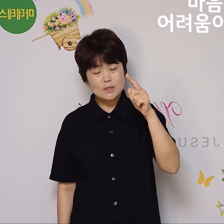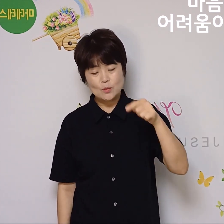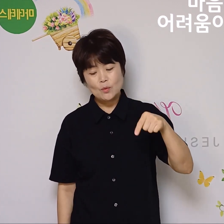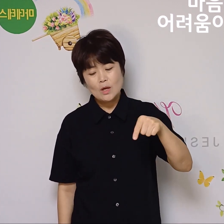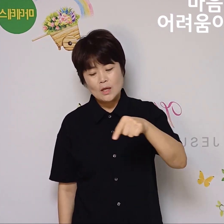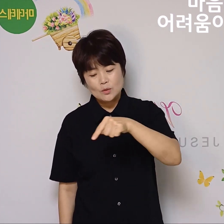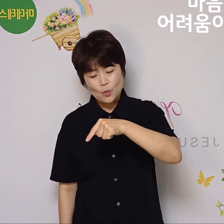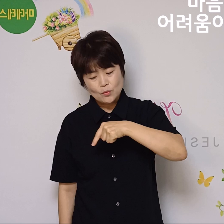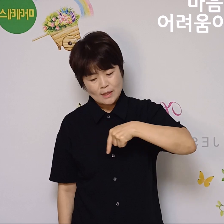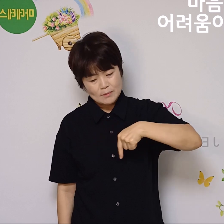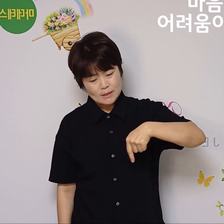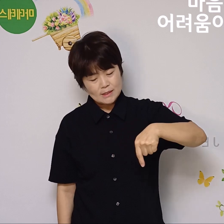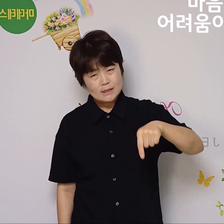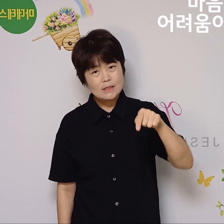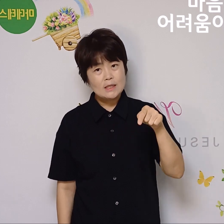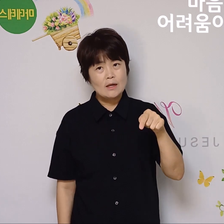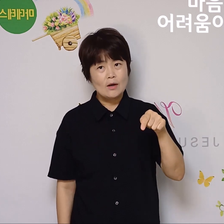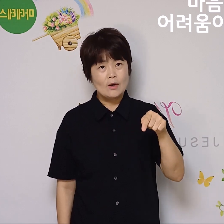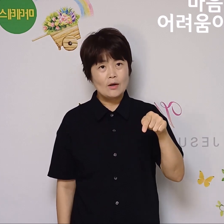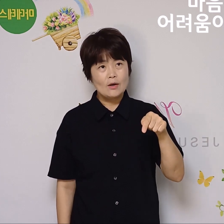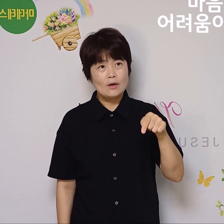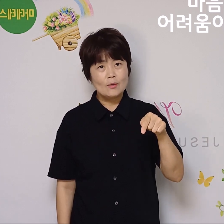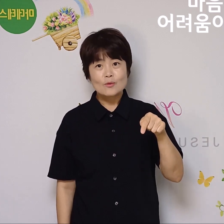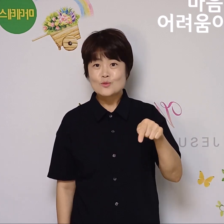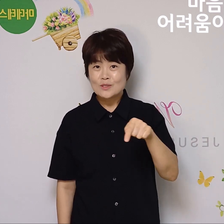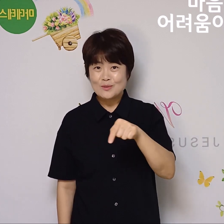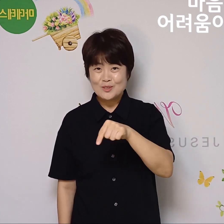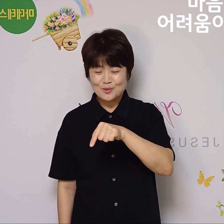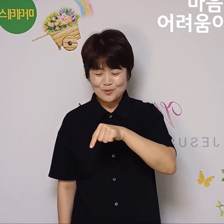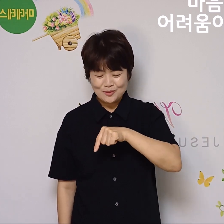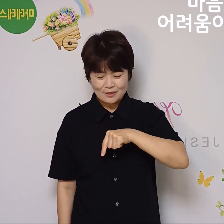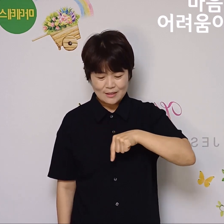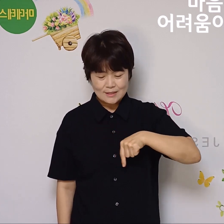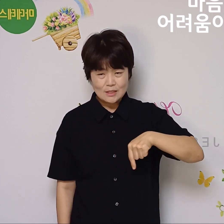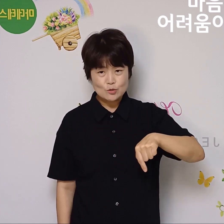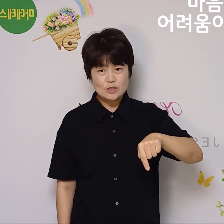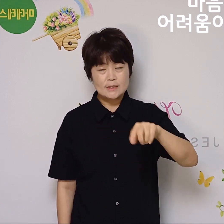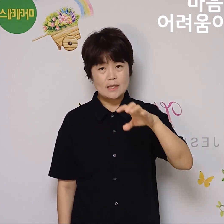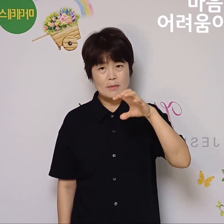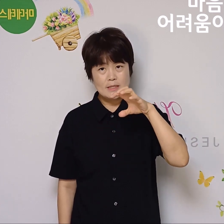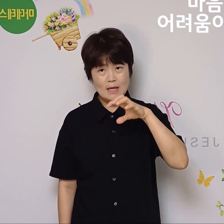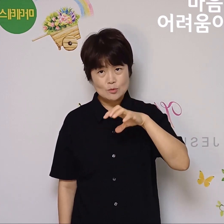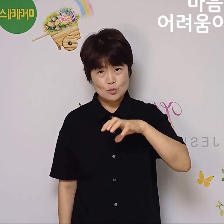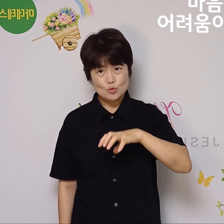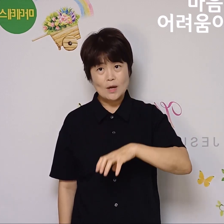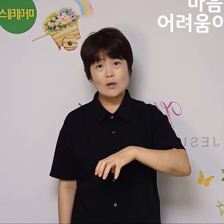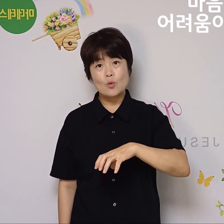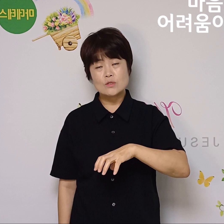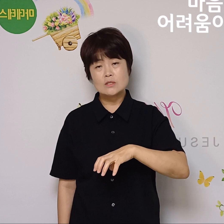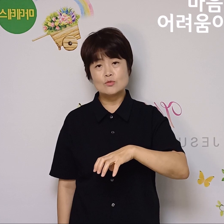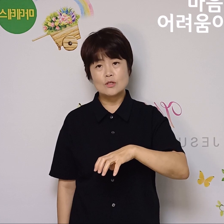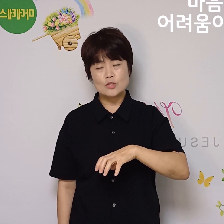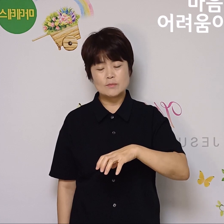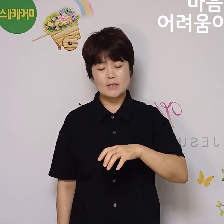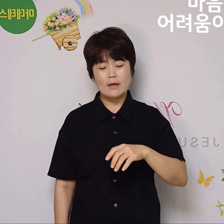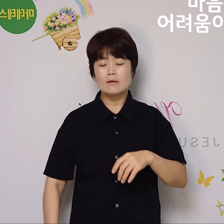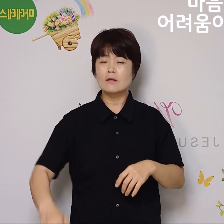검지로 동그라미를 오른쪽에서 왼쪽으로 이렇게 그려주신 다음에 장소수와 곳을 눌러주시면 돼요.